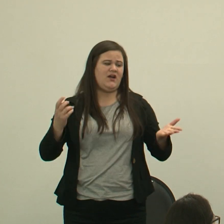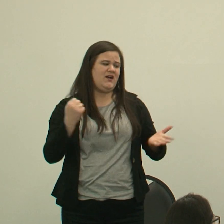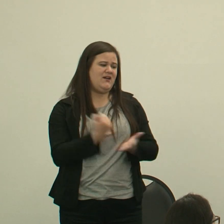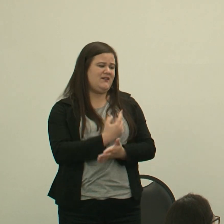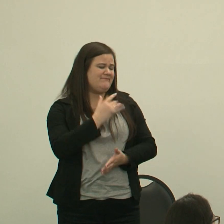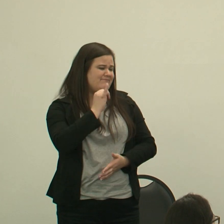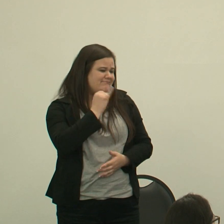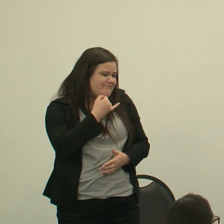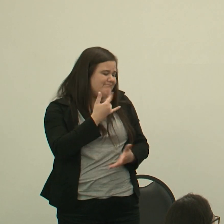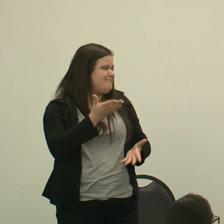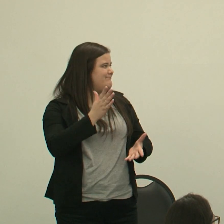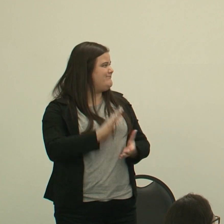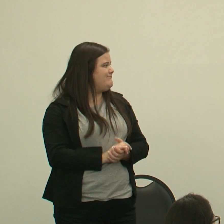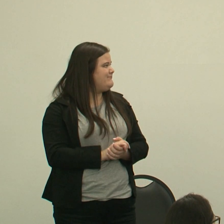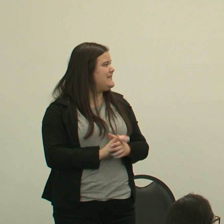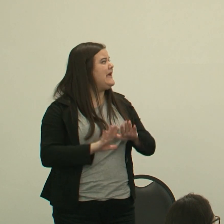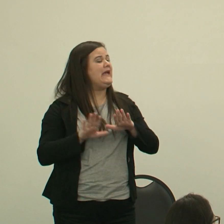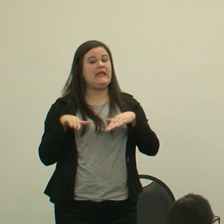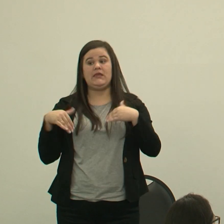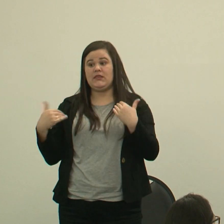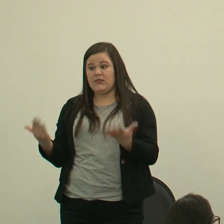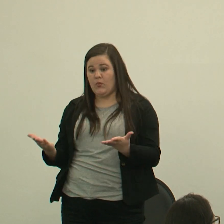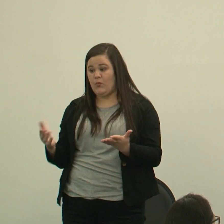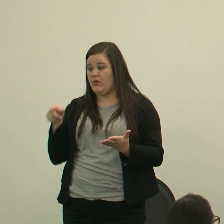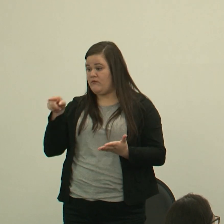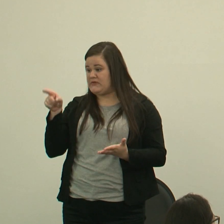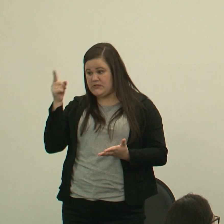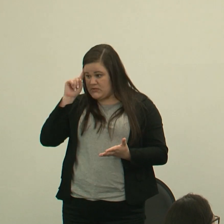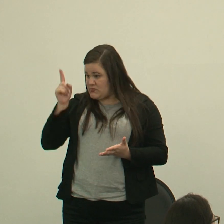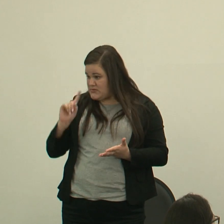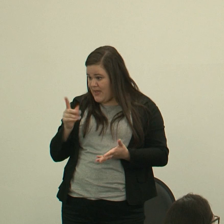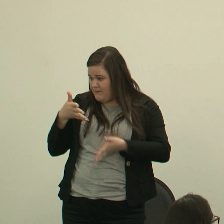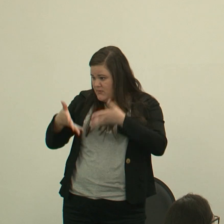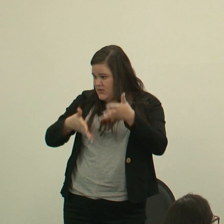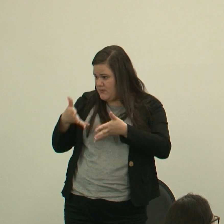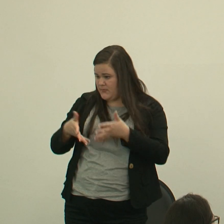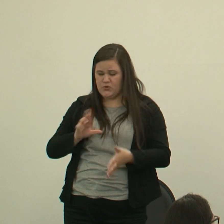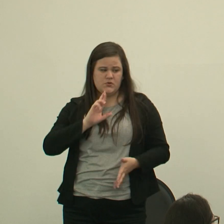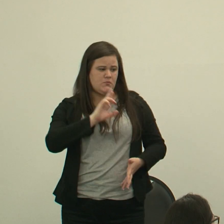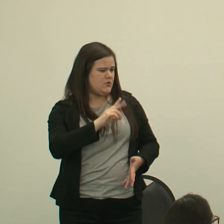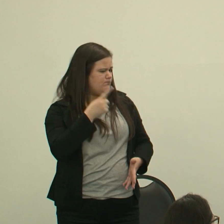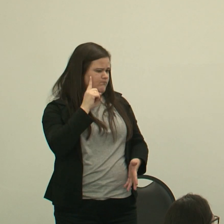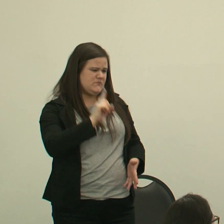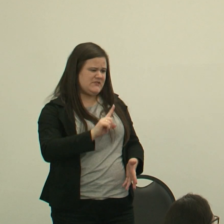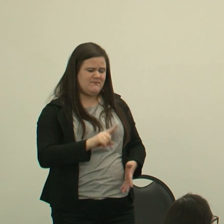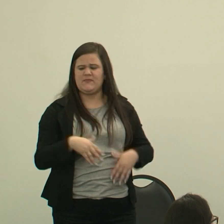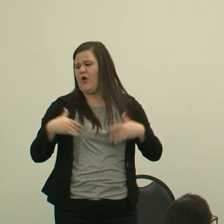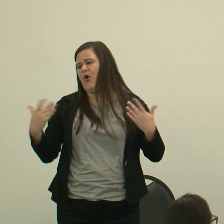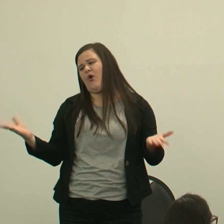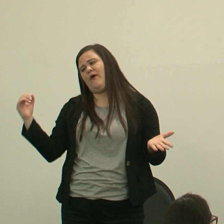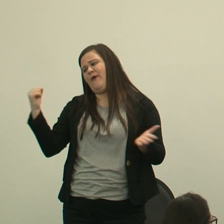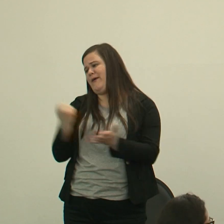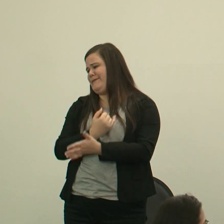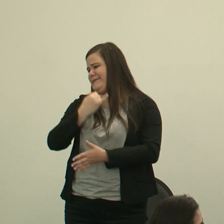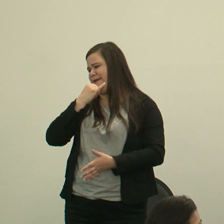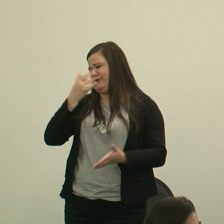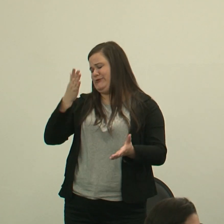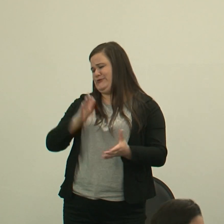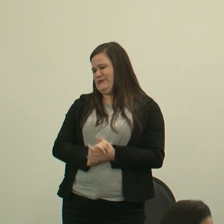que triste. Então, você não sabe falar a língua de sinais? Não, não sei. Oh, que